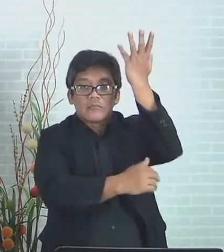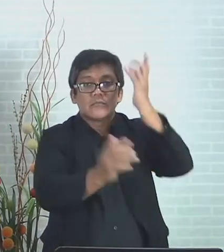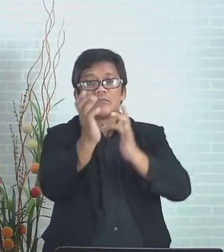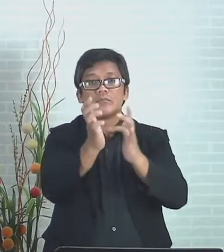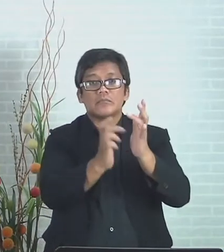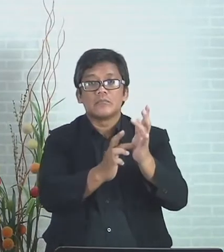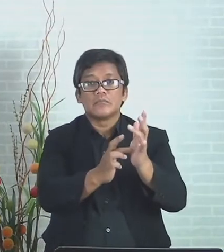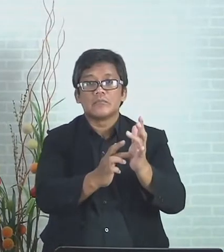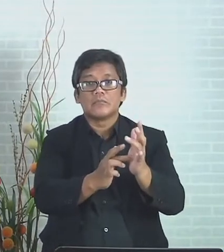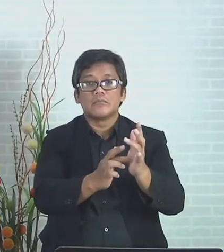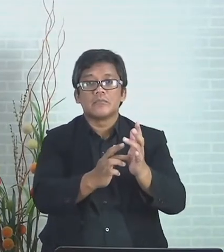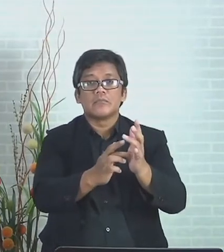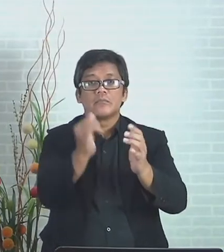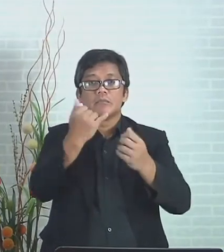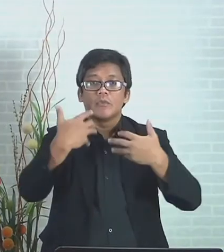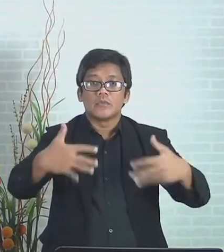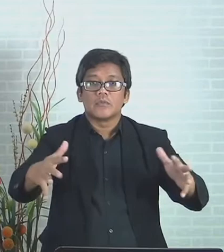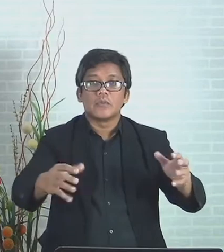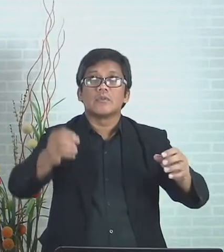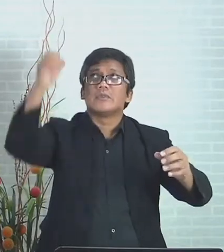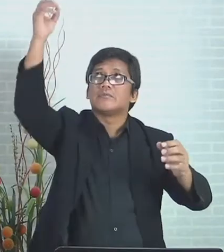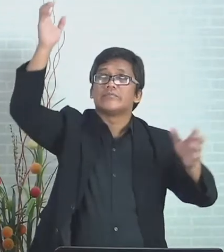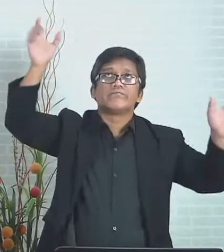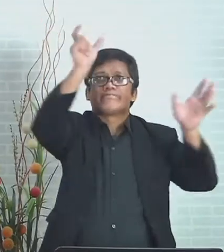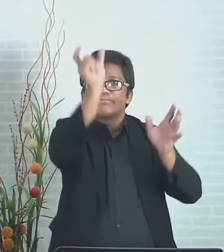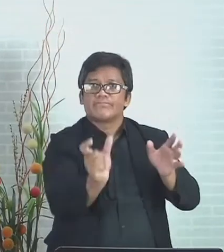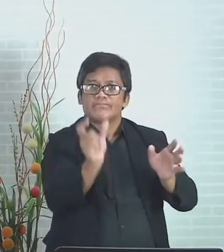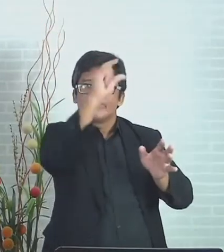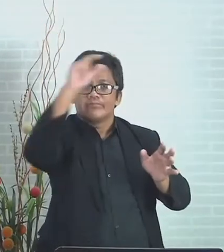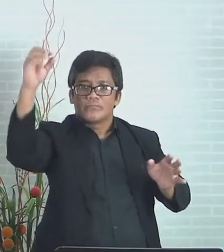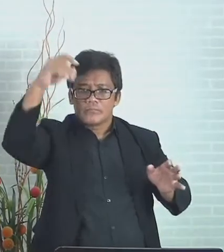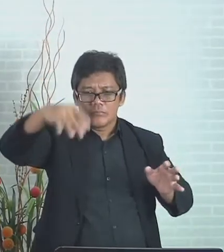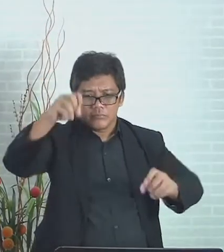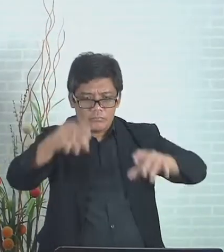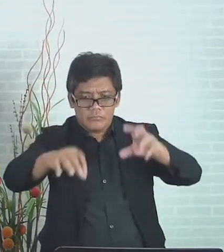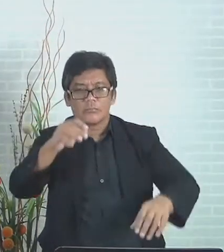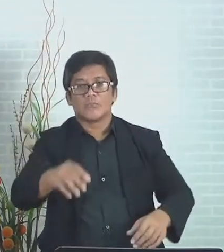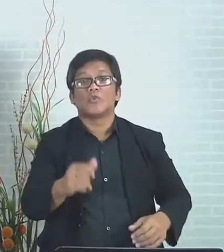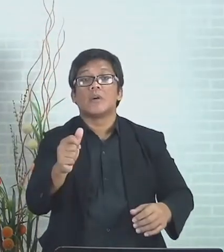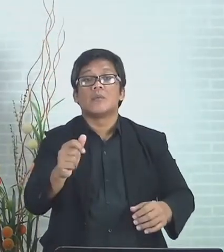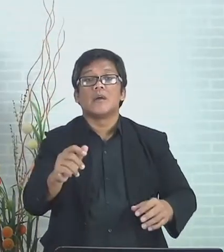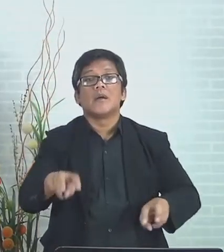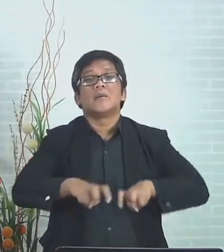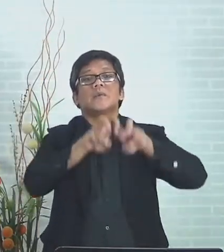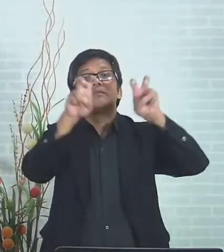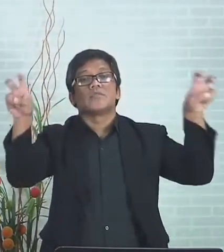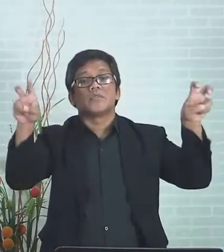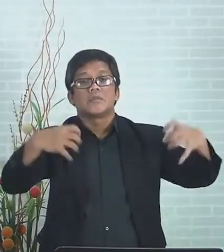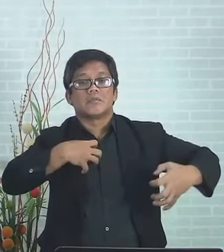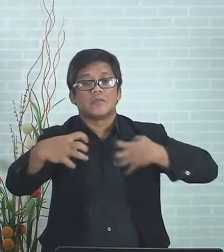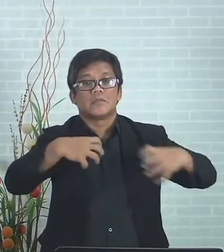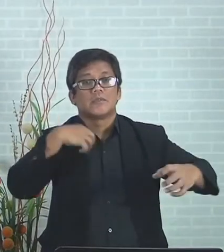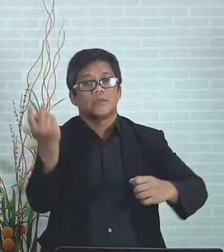Kristus yang telah tercurah di atas kayu salib untuk penebusan dosa kita